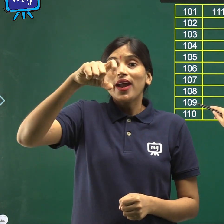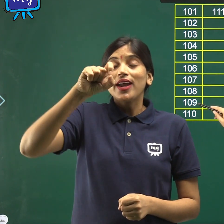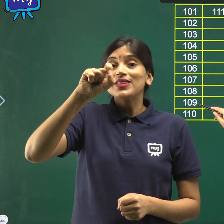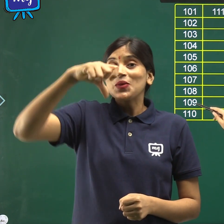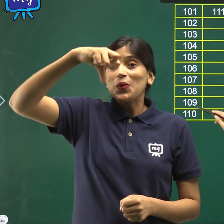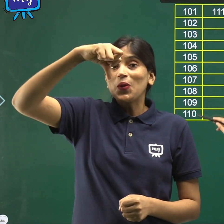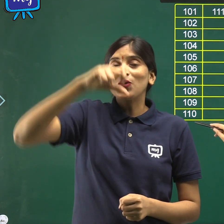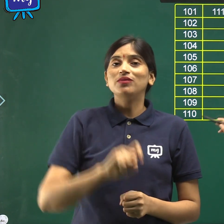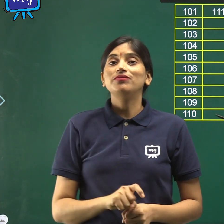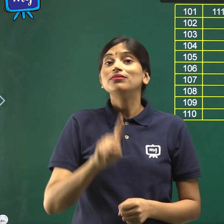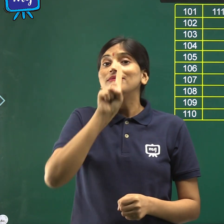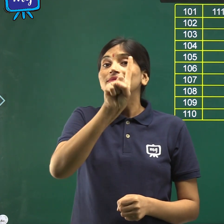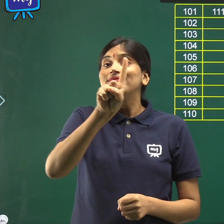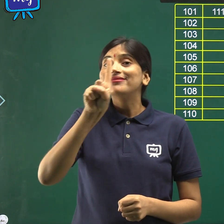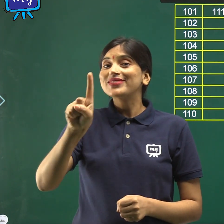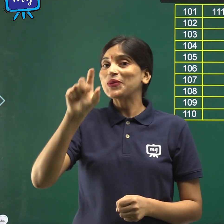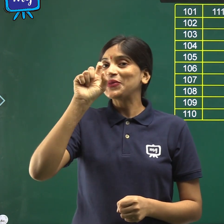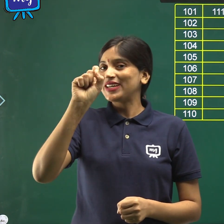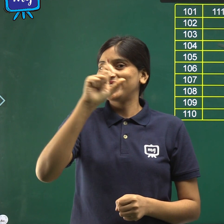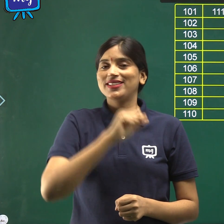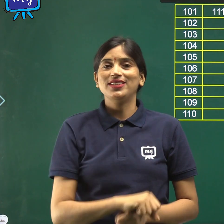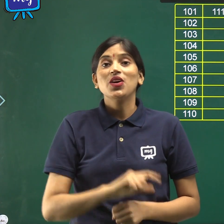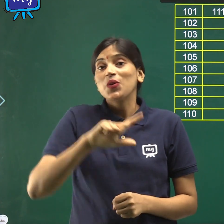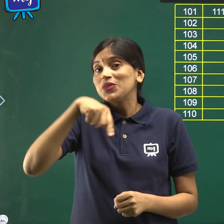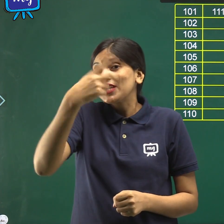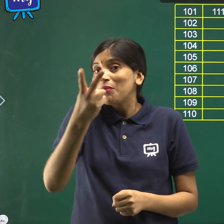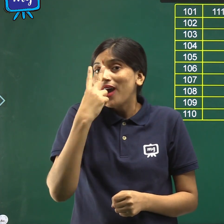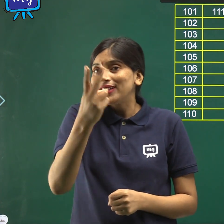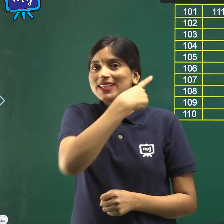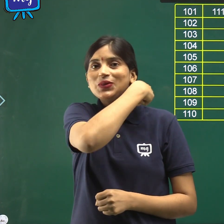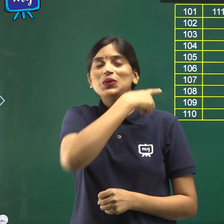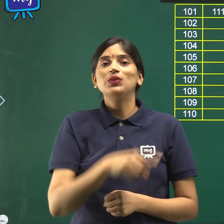109 और 110। उसके बाद देखो